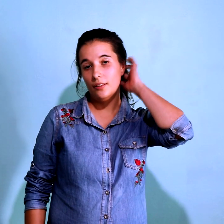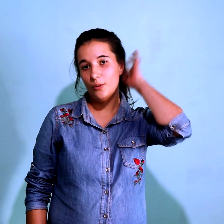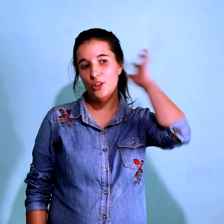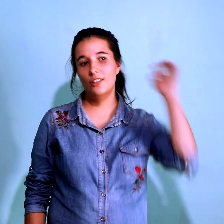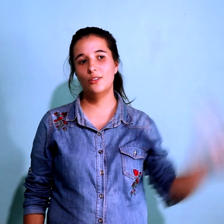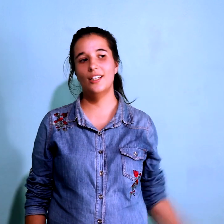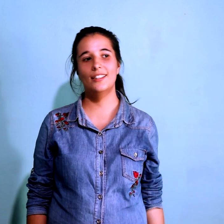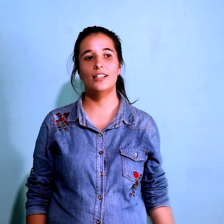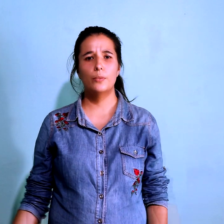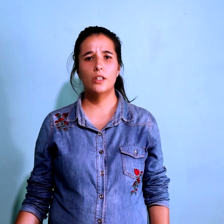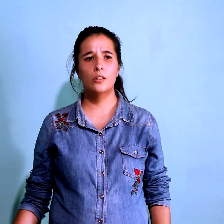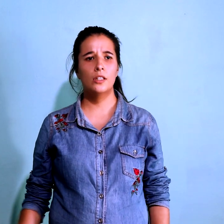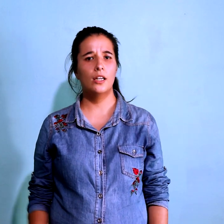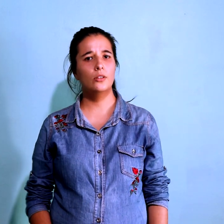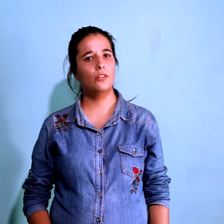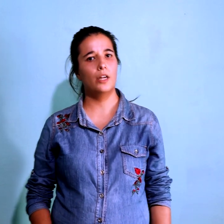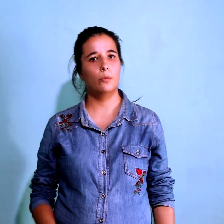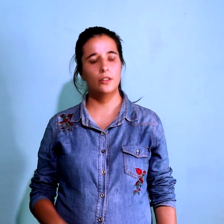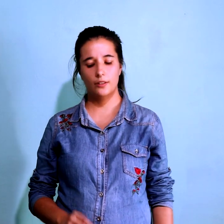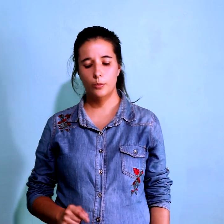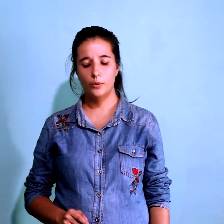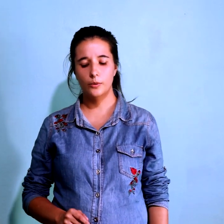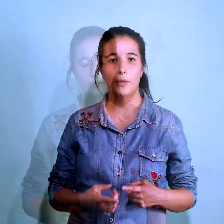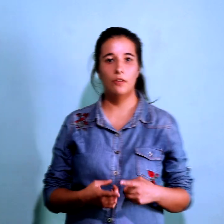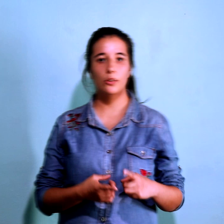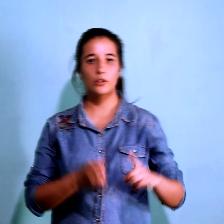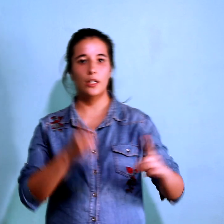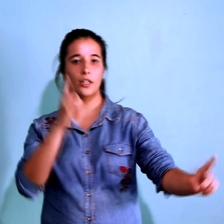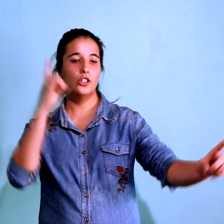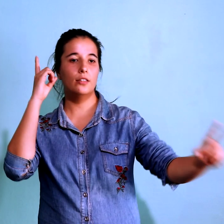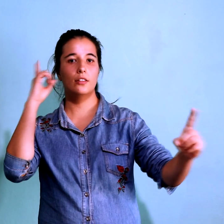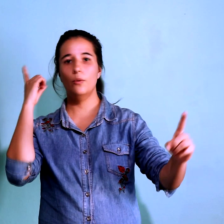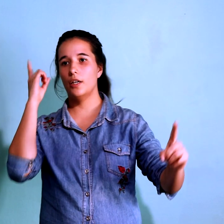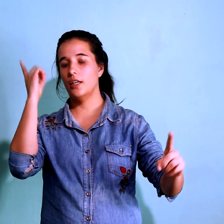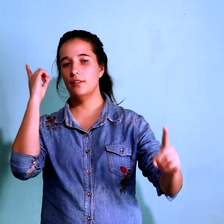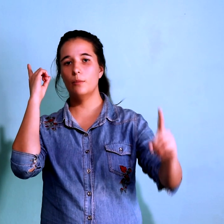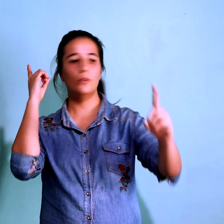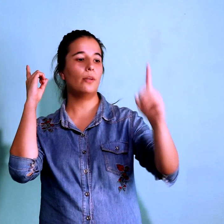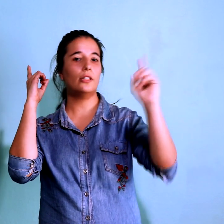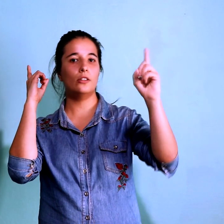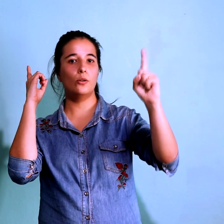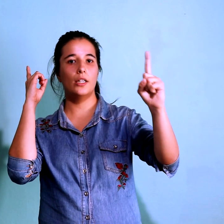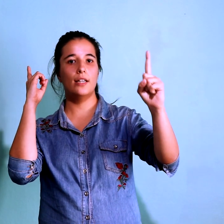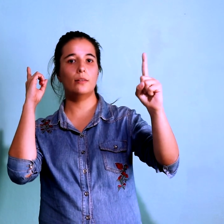orientação e direcionalidade. Para que lado que vai? Por exemplo, a palavra encontrar. A direção é que essa mão vai encontrar essa